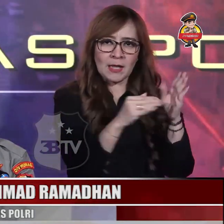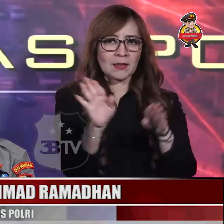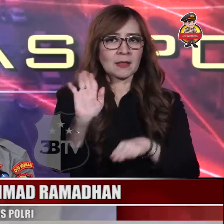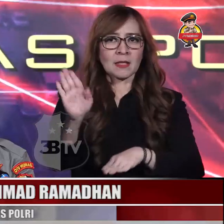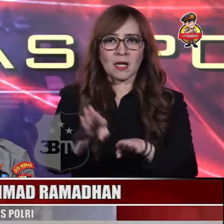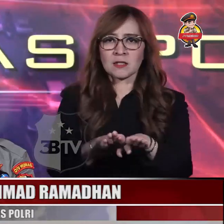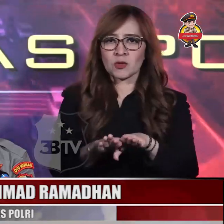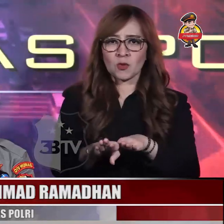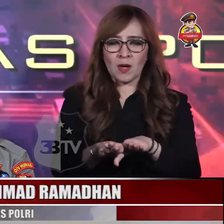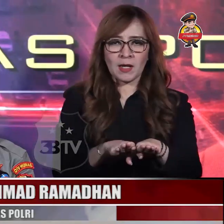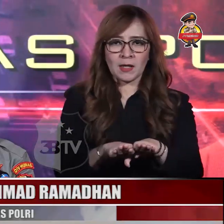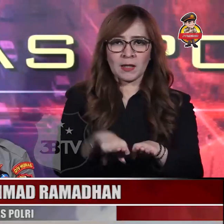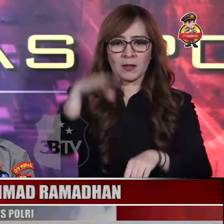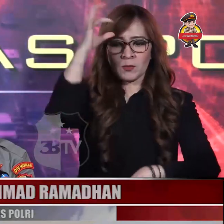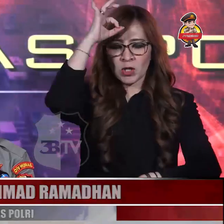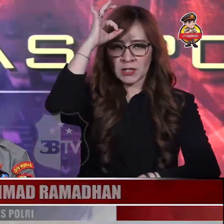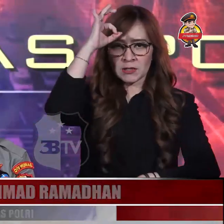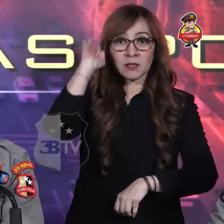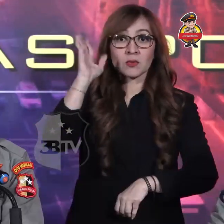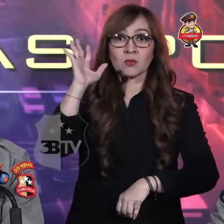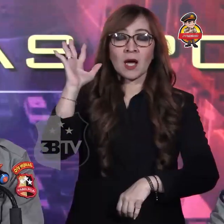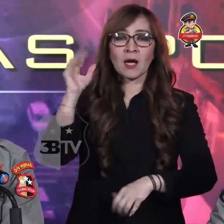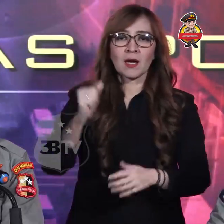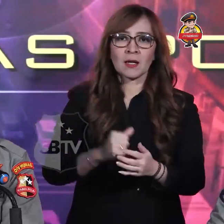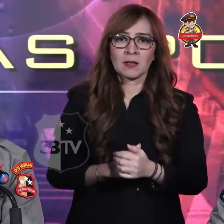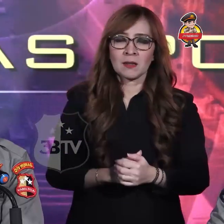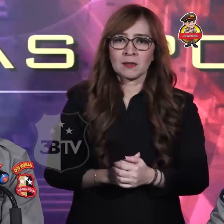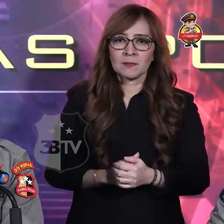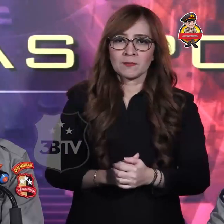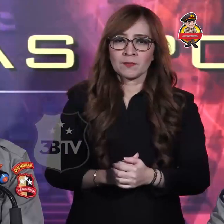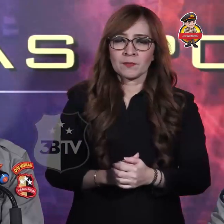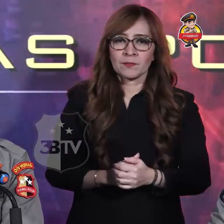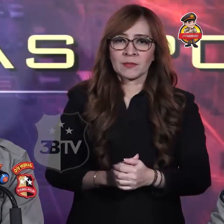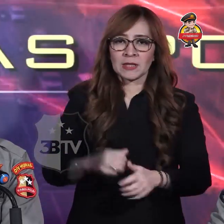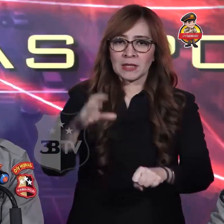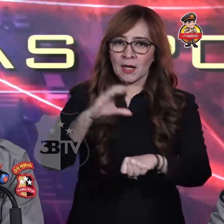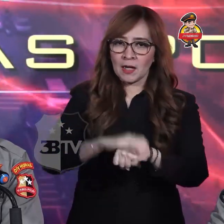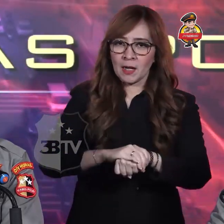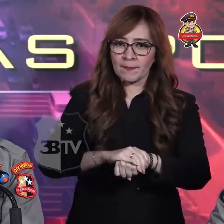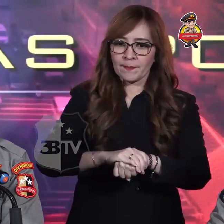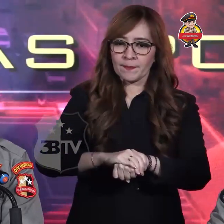Polri telah mengamankan para pengurus, ya,